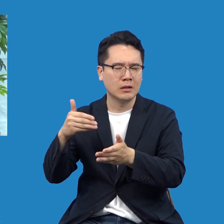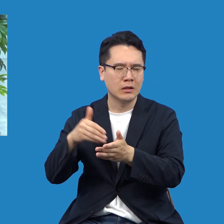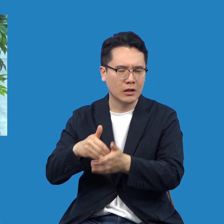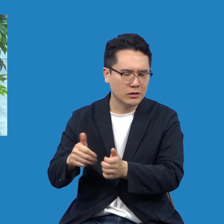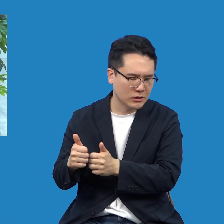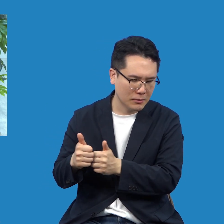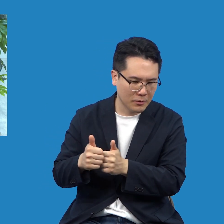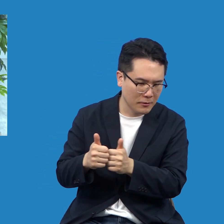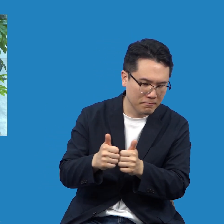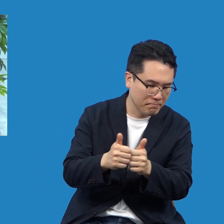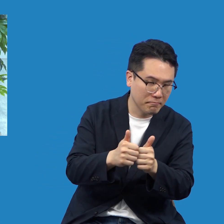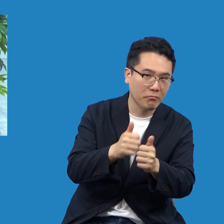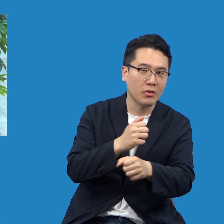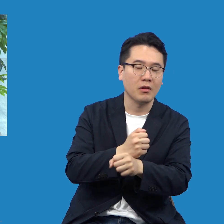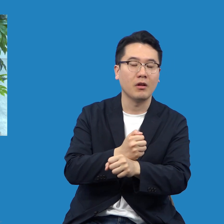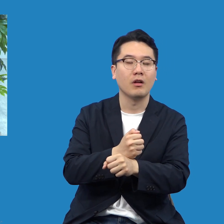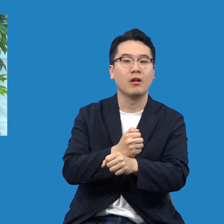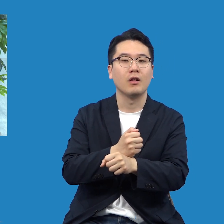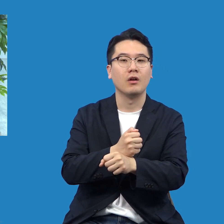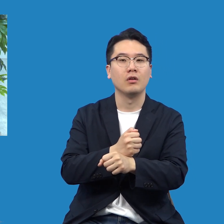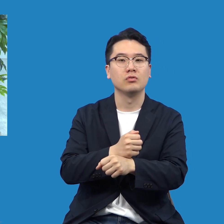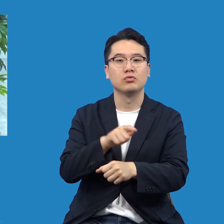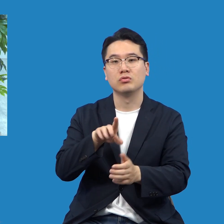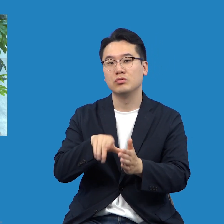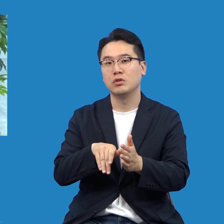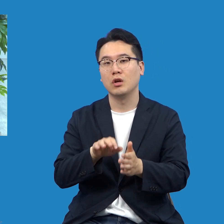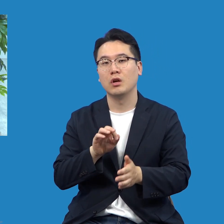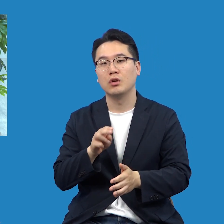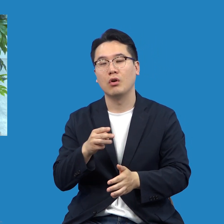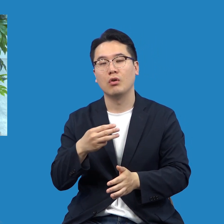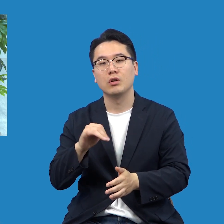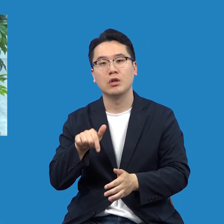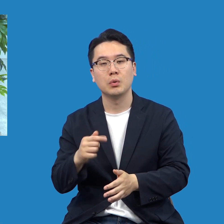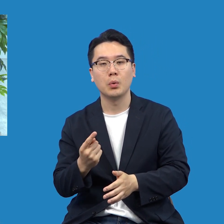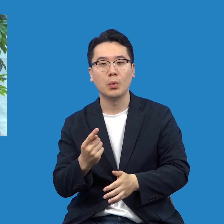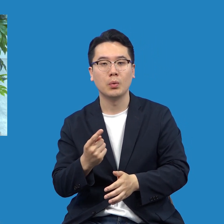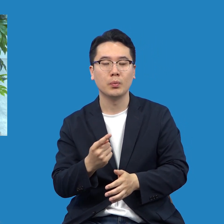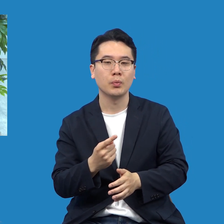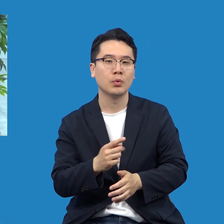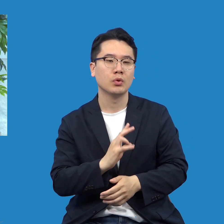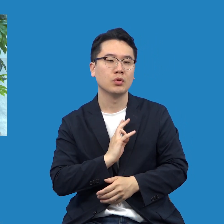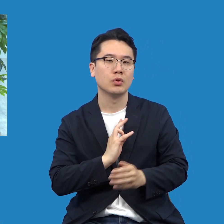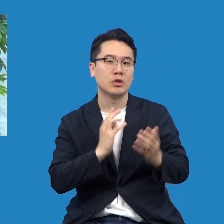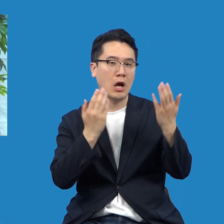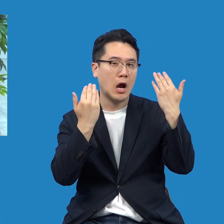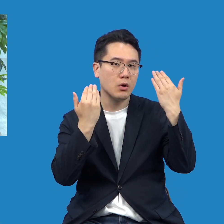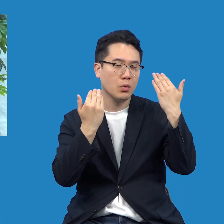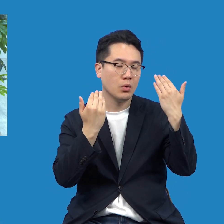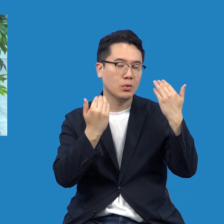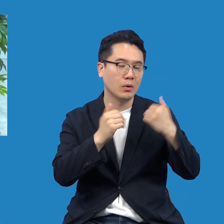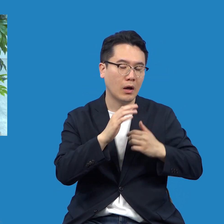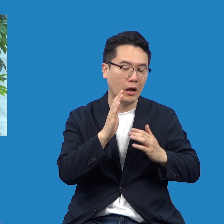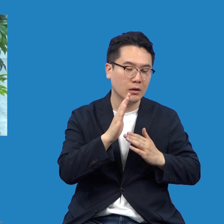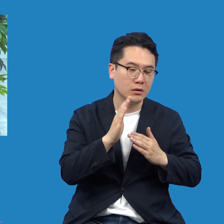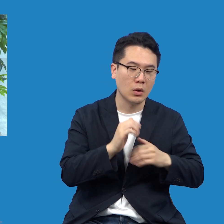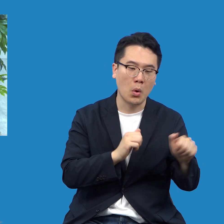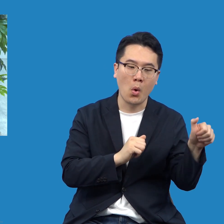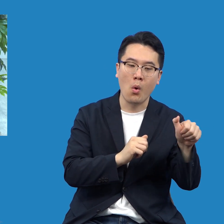이번에는 여리고에 있던 이 선지학교에 이 신학생들이